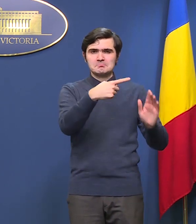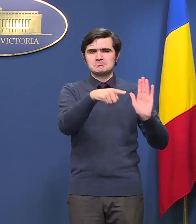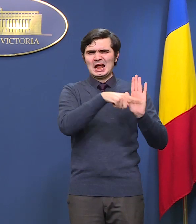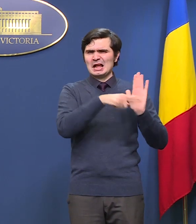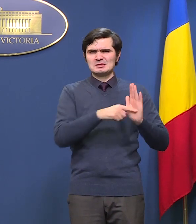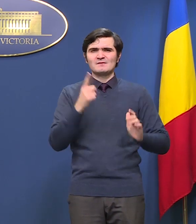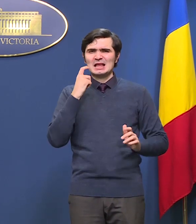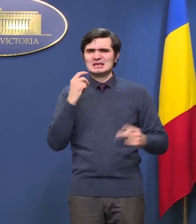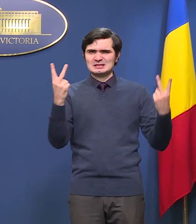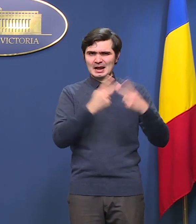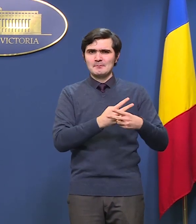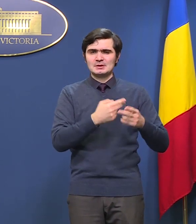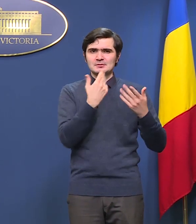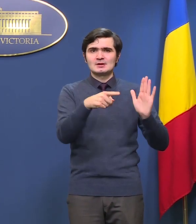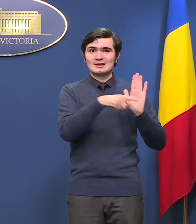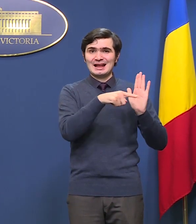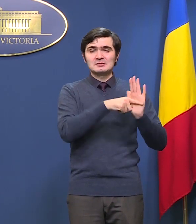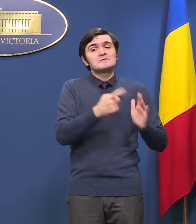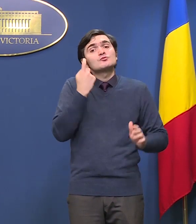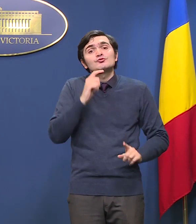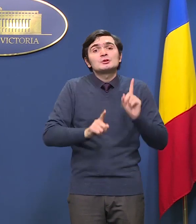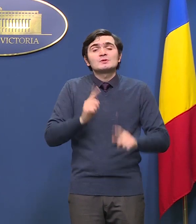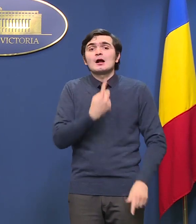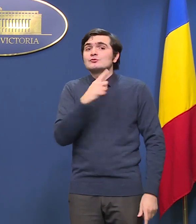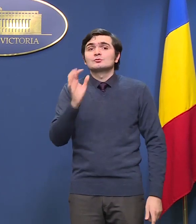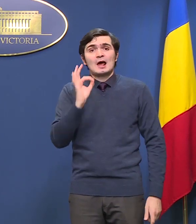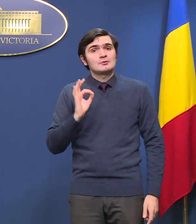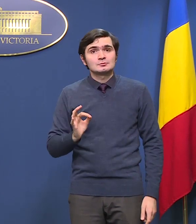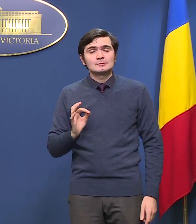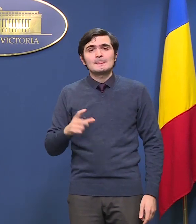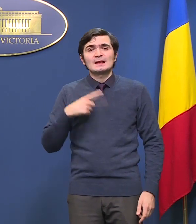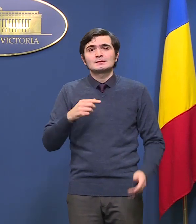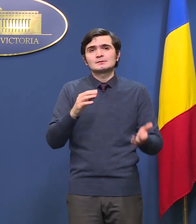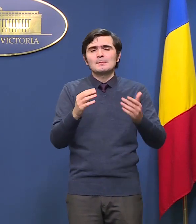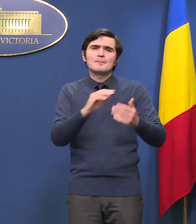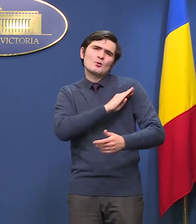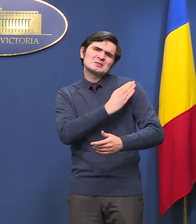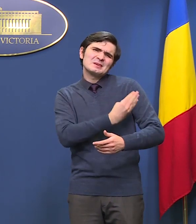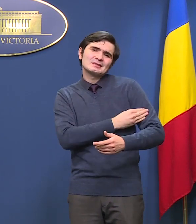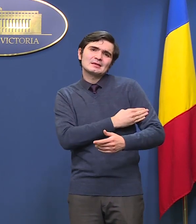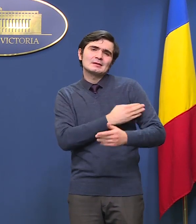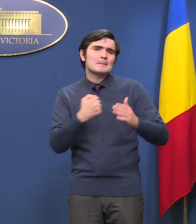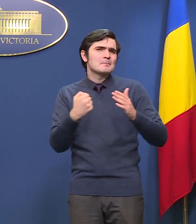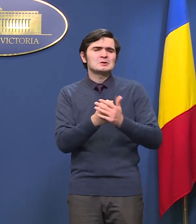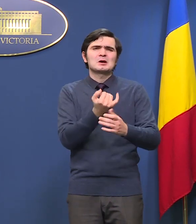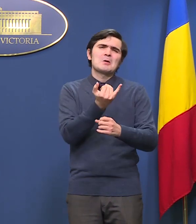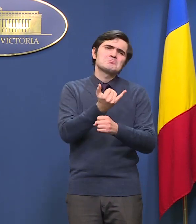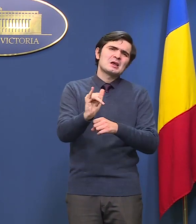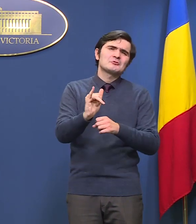sunt 100% diagnosticate negativ. Există o marjă de eroare de 20%, dacă nu și mai